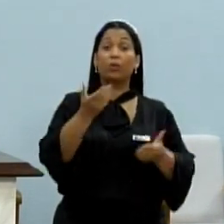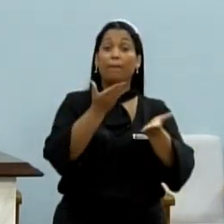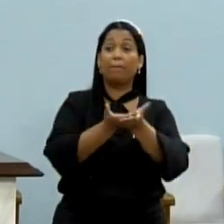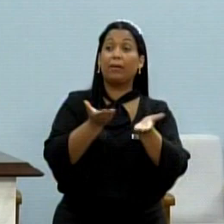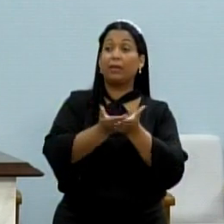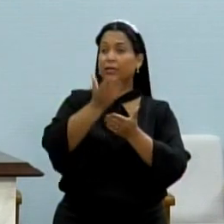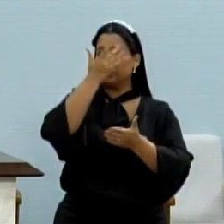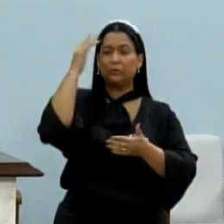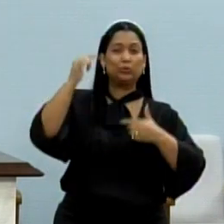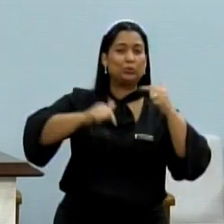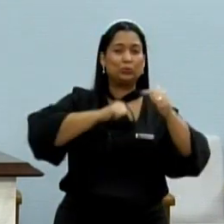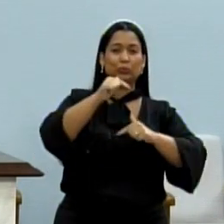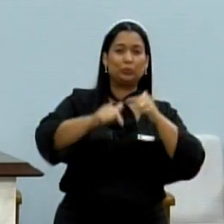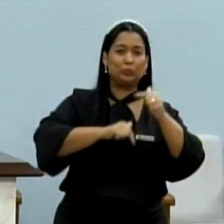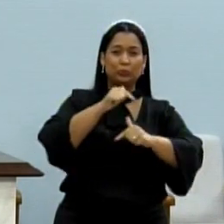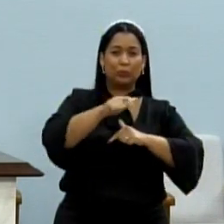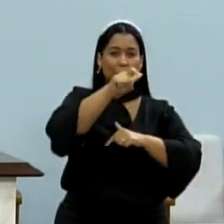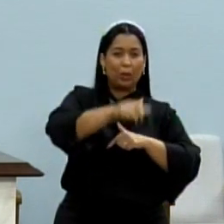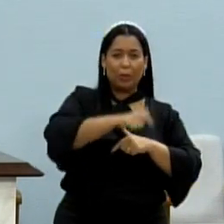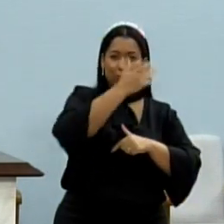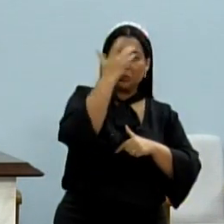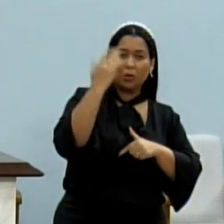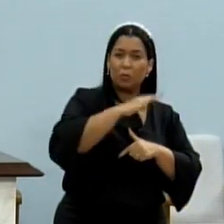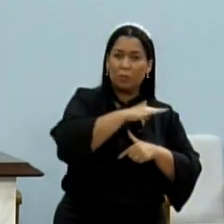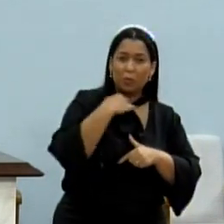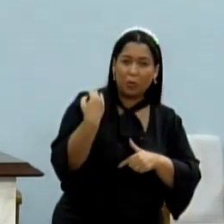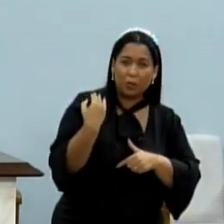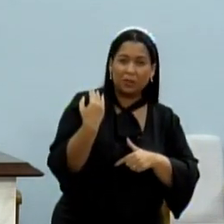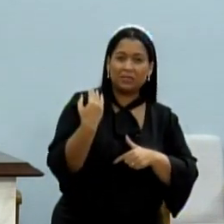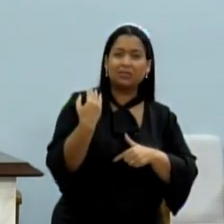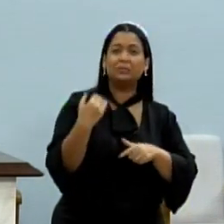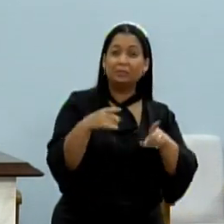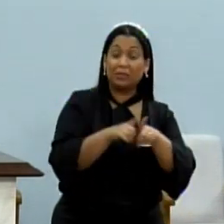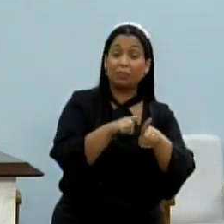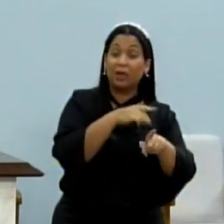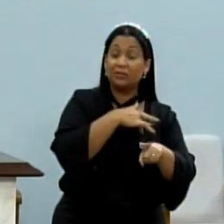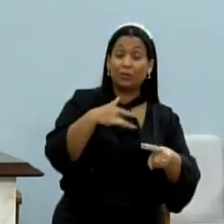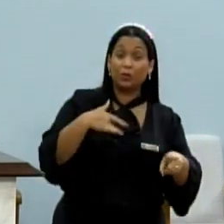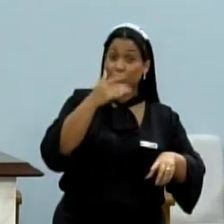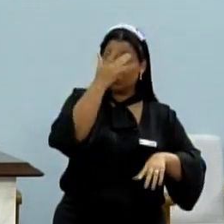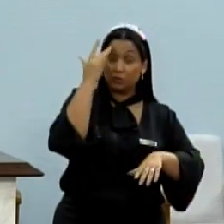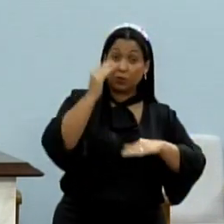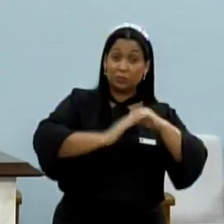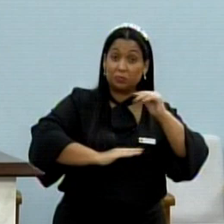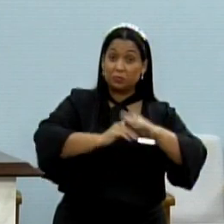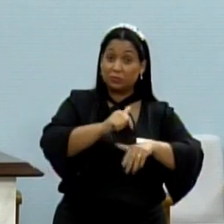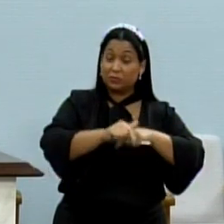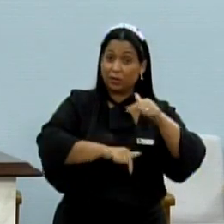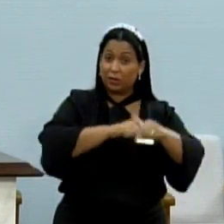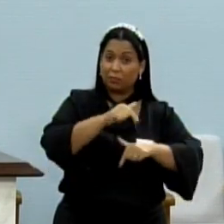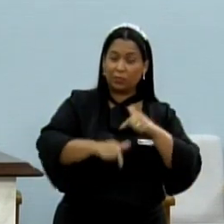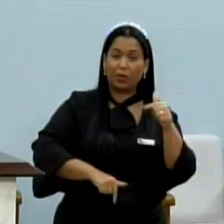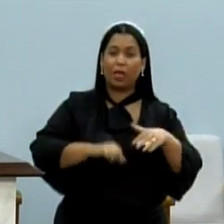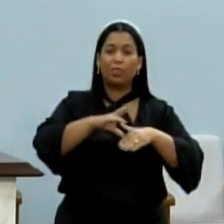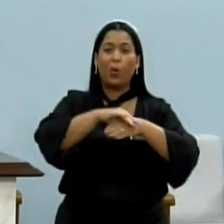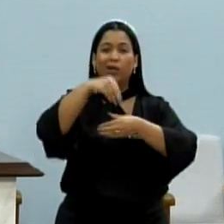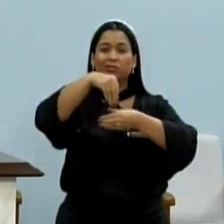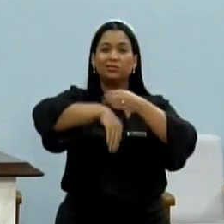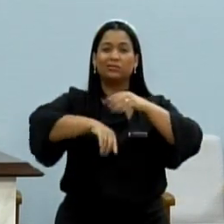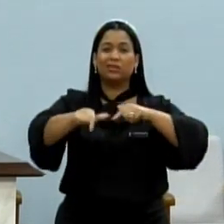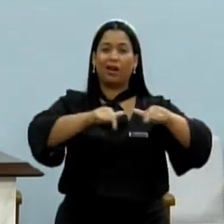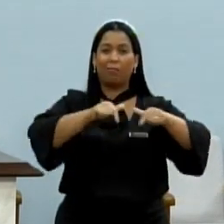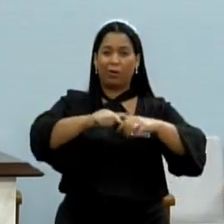de trabalhadores, de vida de trabalhadores, da saúde de trabalhadores, em razão de doenças laborais e de